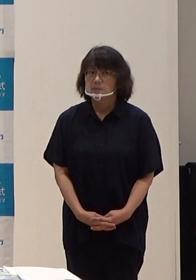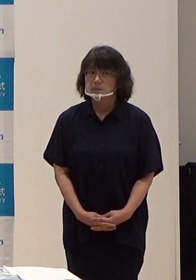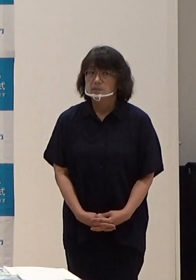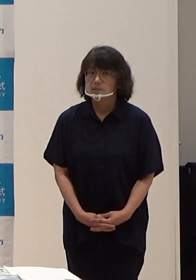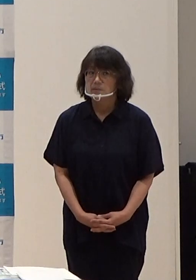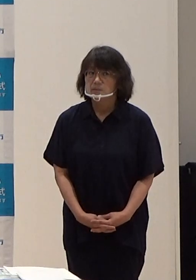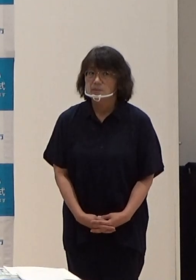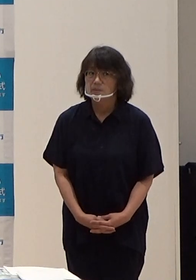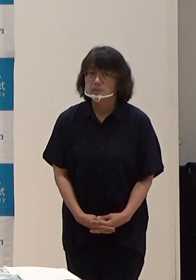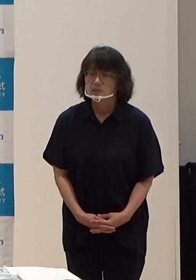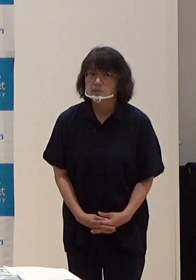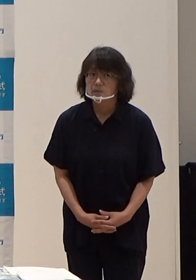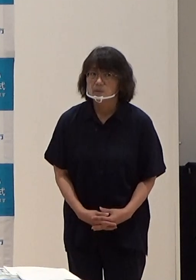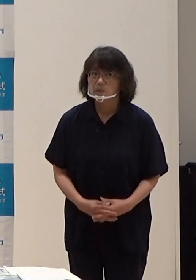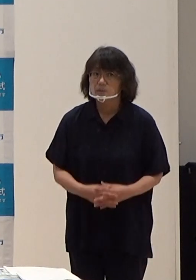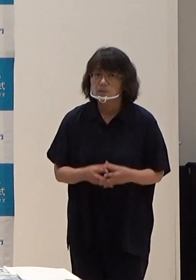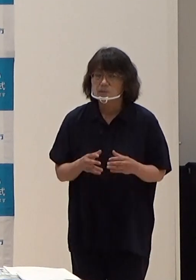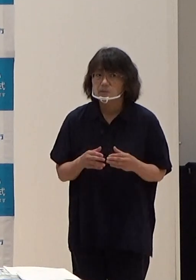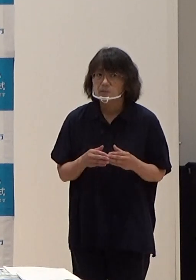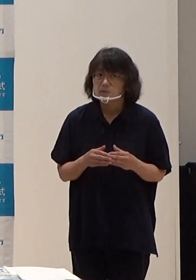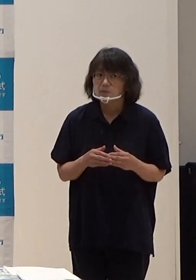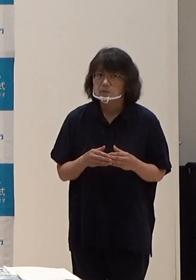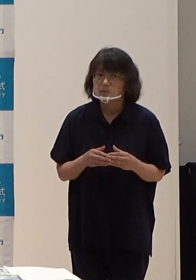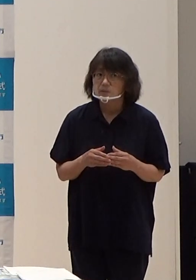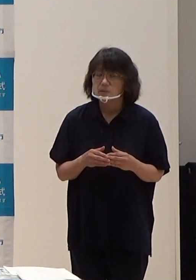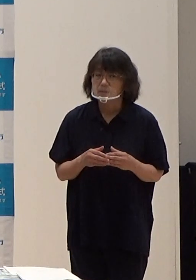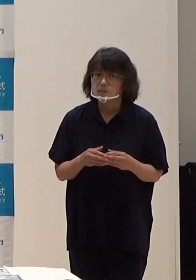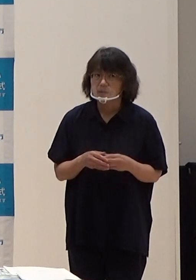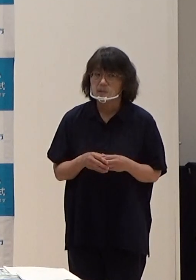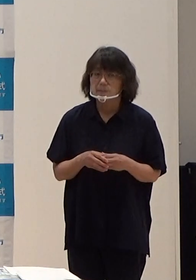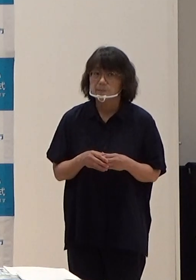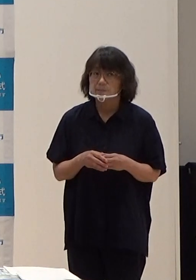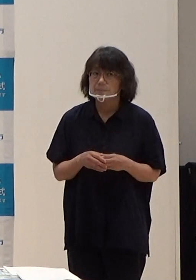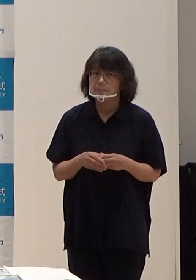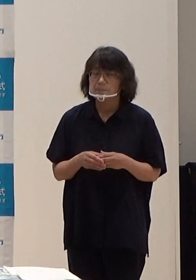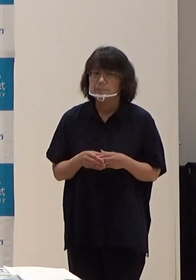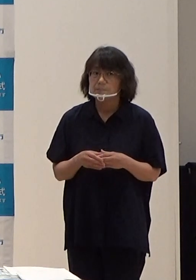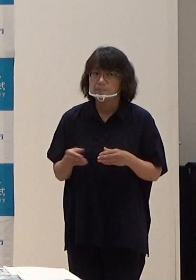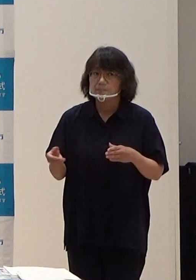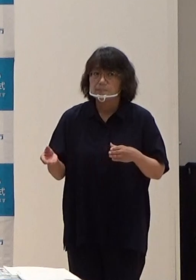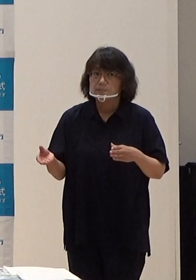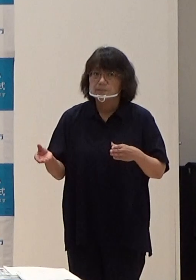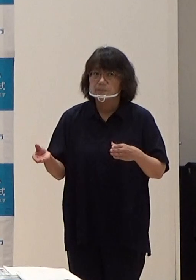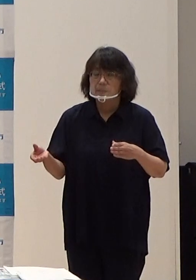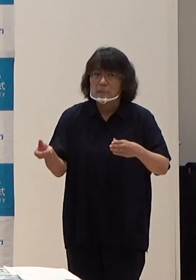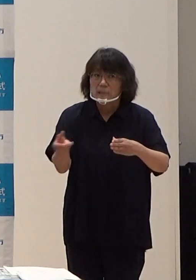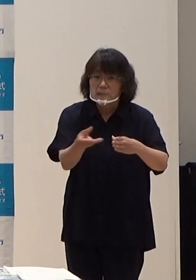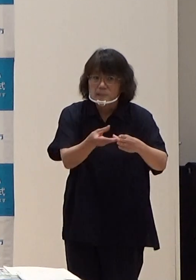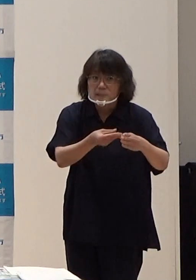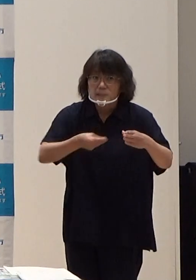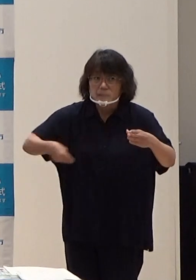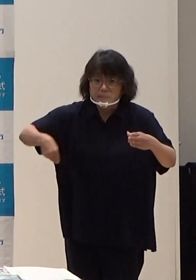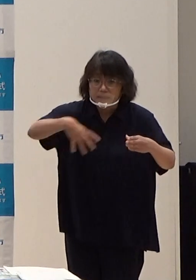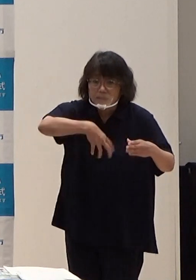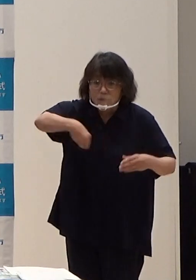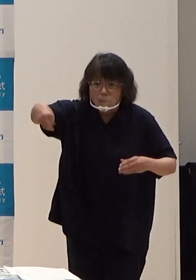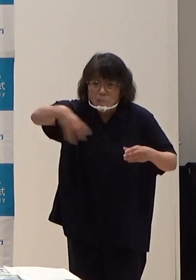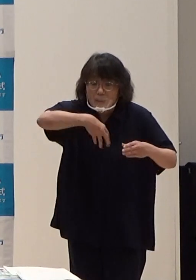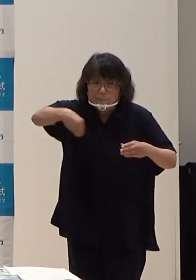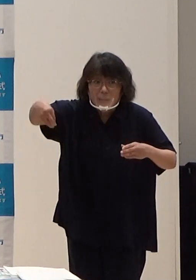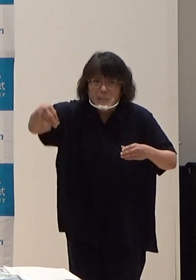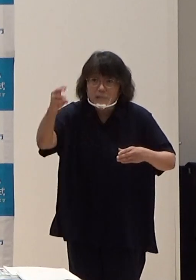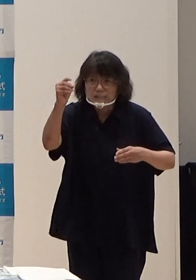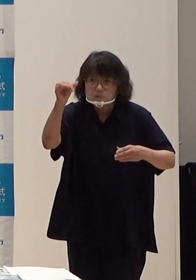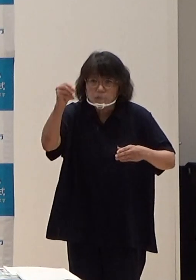浚渫工事をする中で放射性物質がこう出てくるというところの心配といいます心